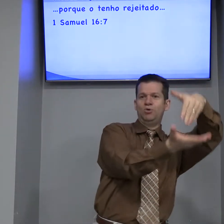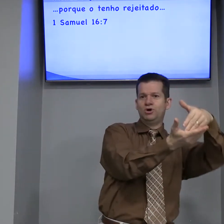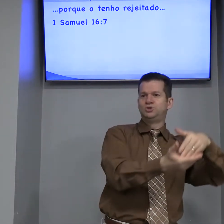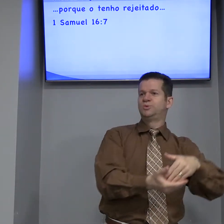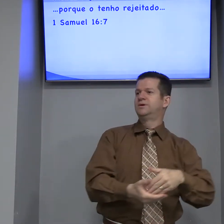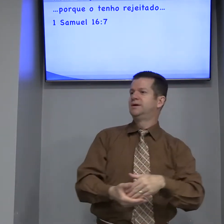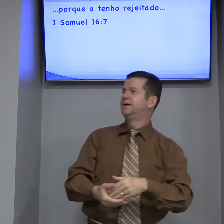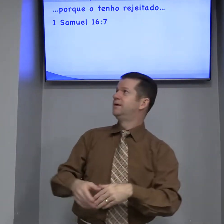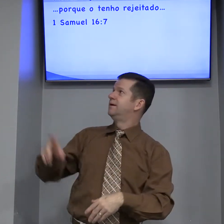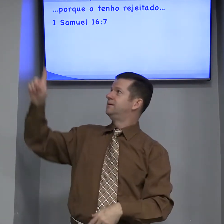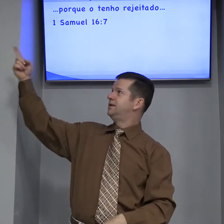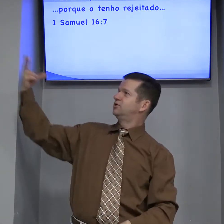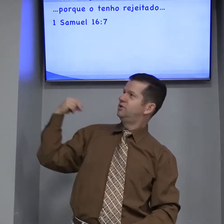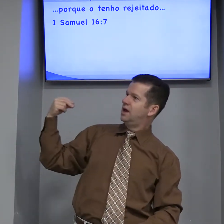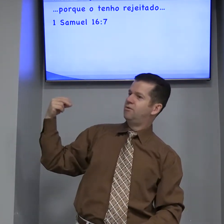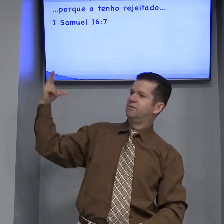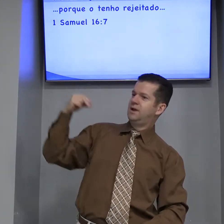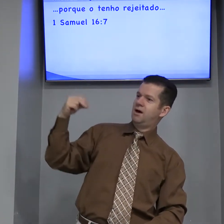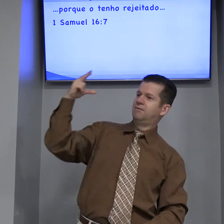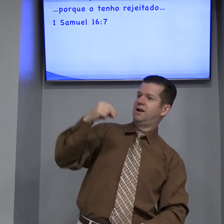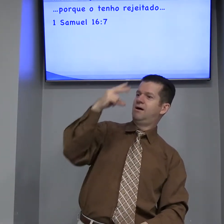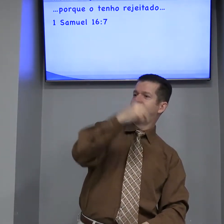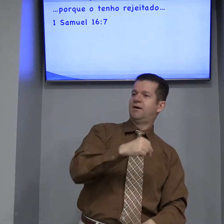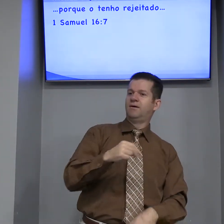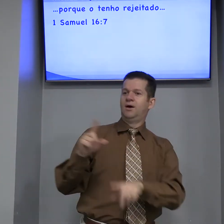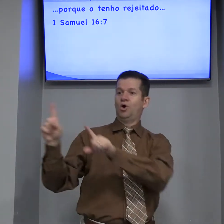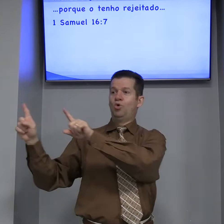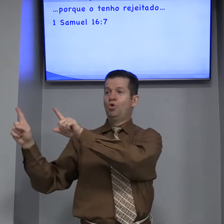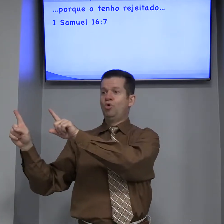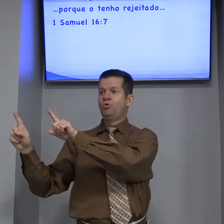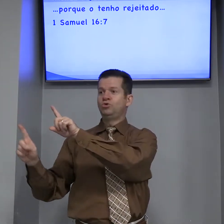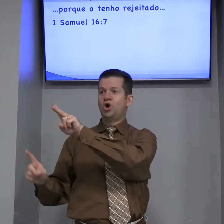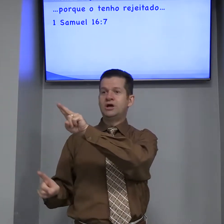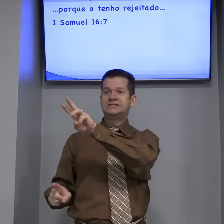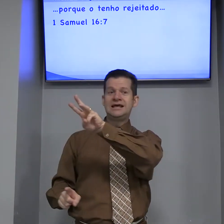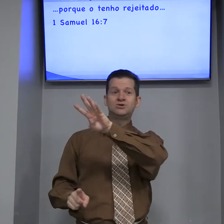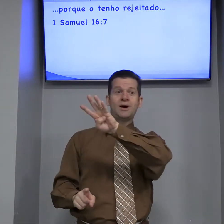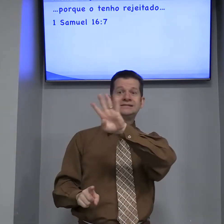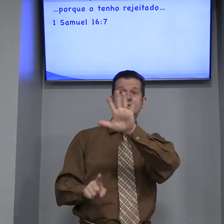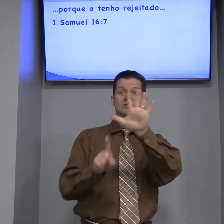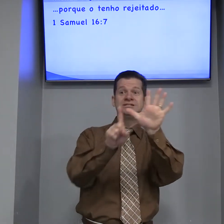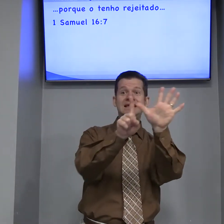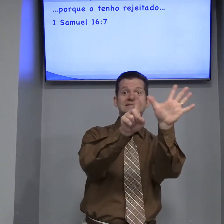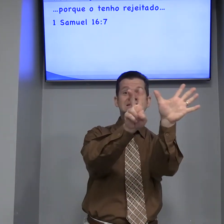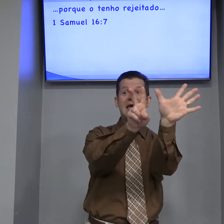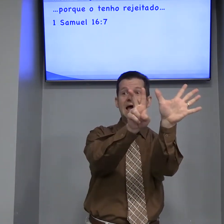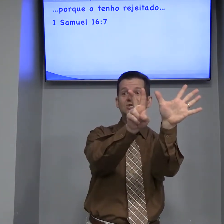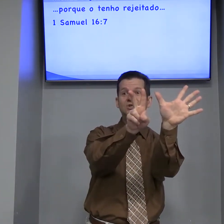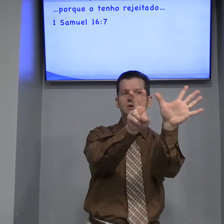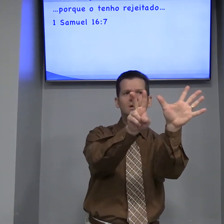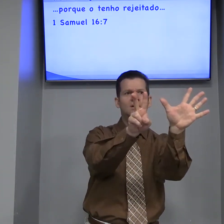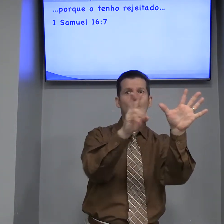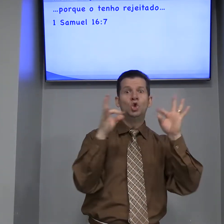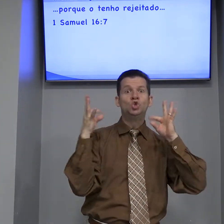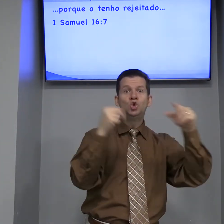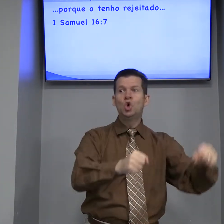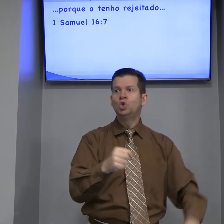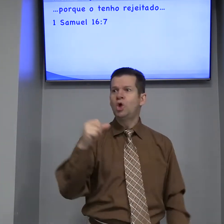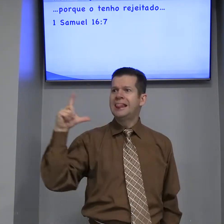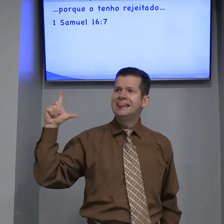último. Deus, não, não, não, não. 1, 2, 3, 4, 5, 6, 7. Tudo